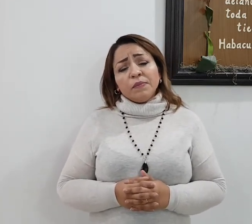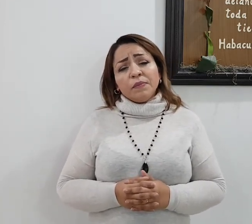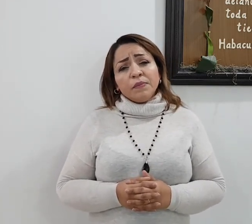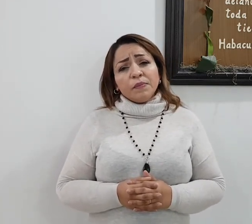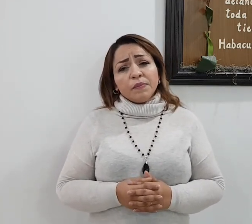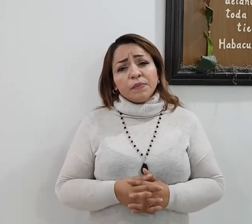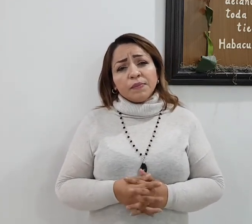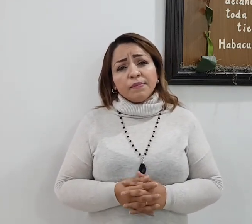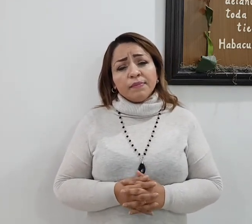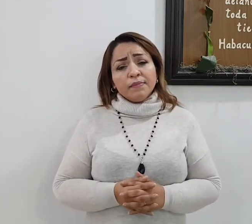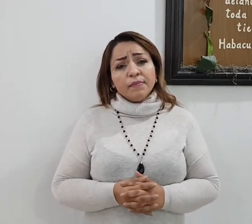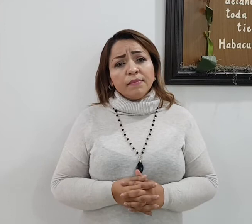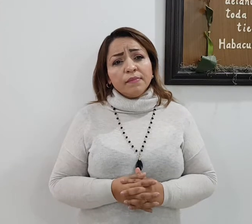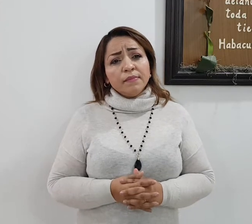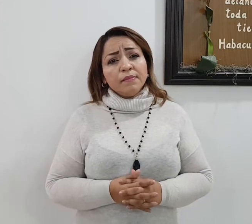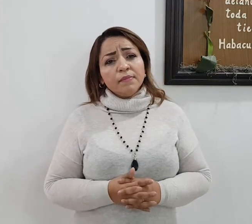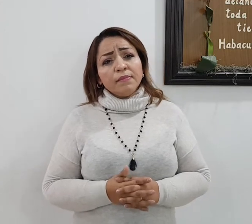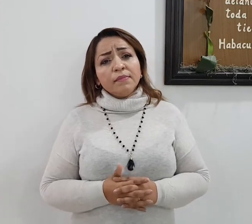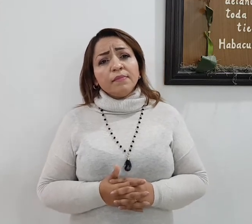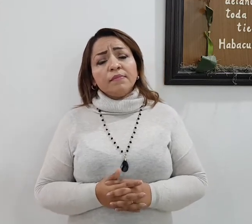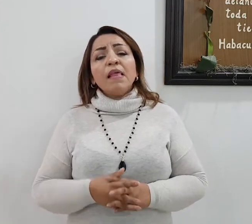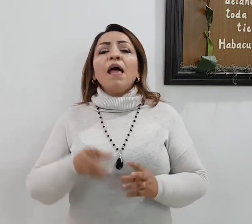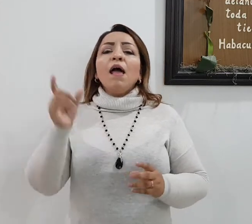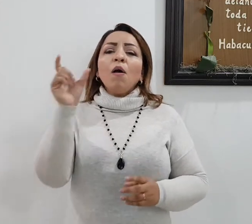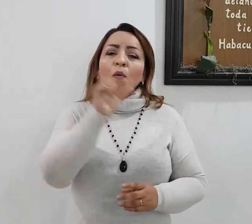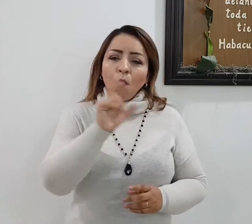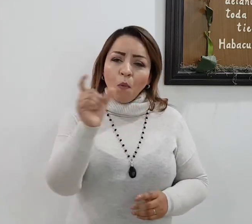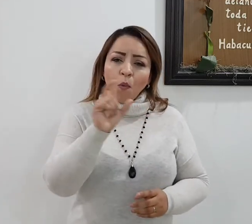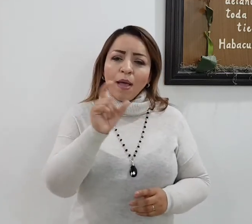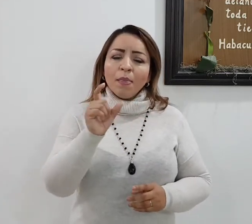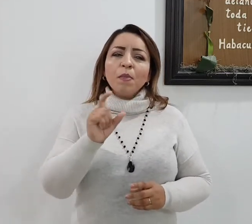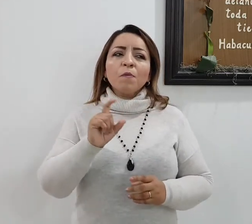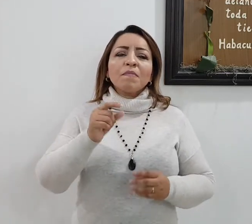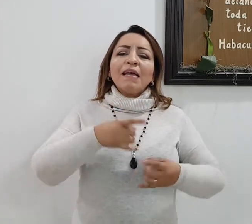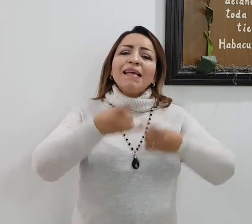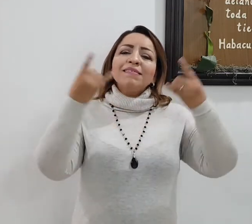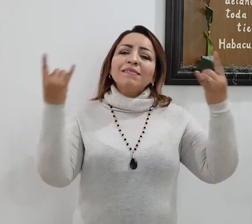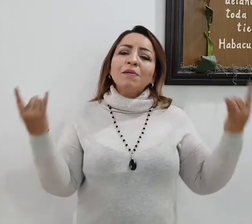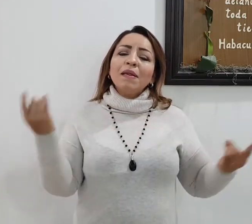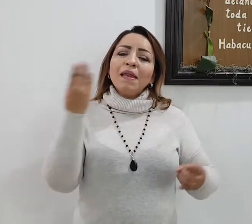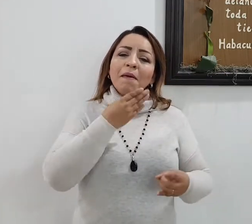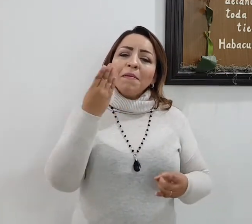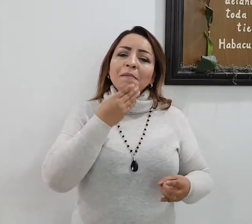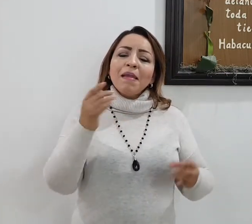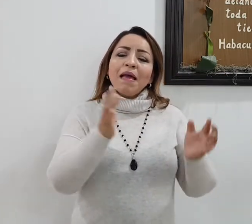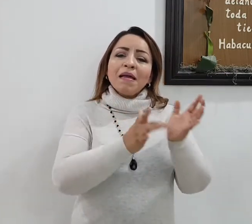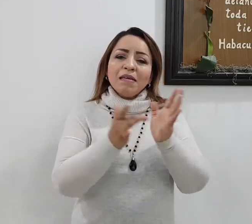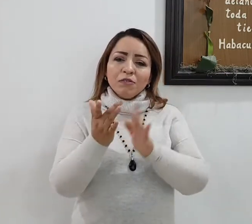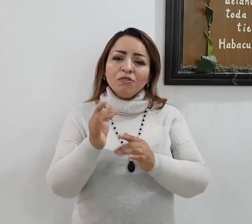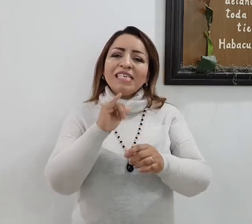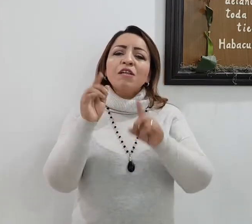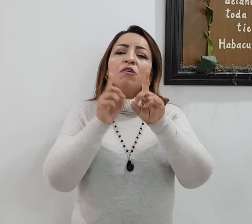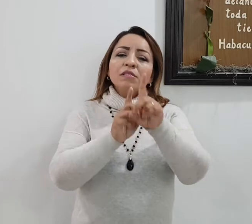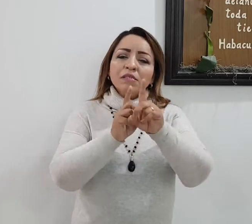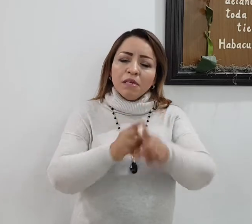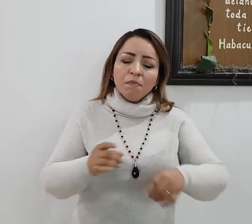mar se sienten que se van a morir, van y despiertan a Jesús y le dicen: Señor, levántate,